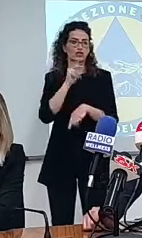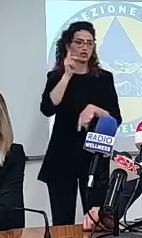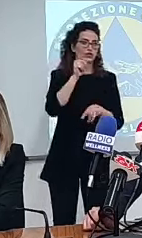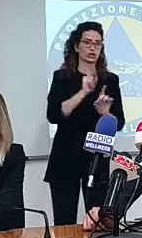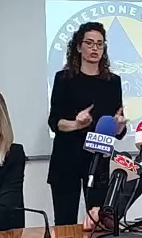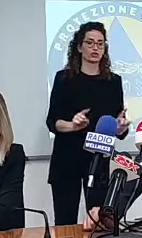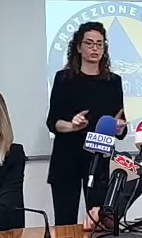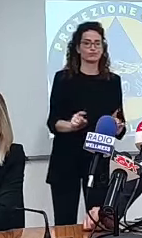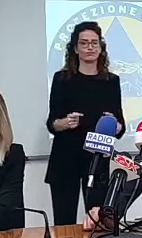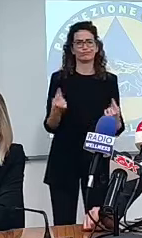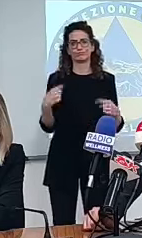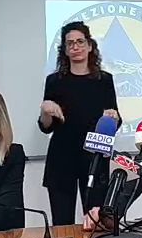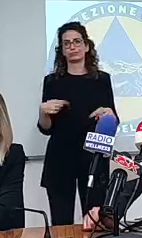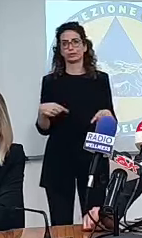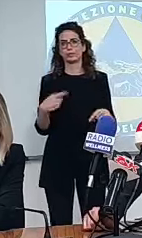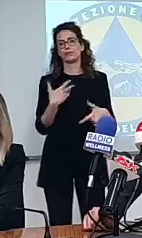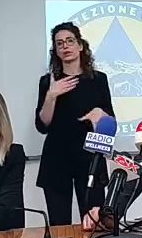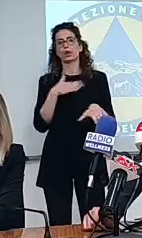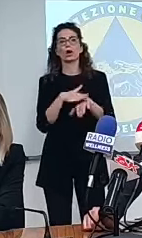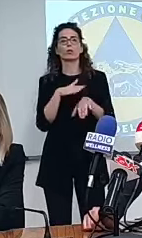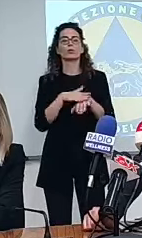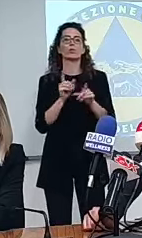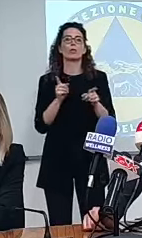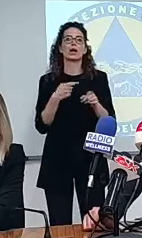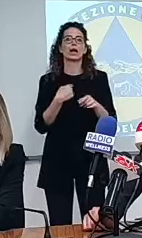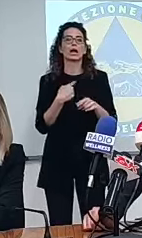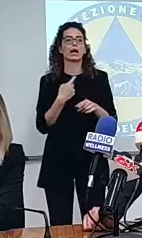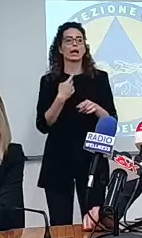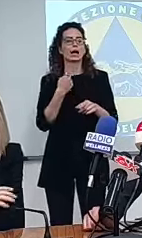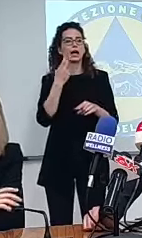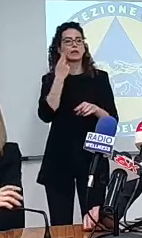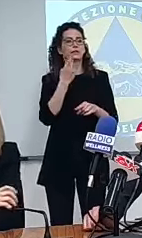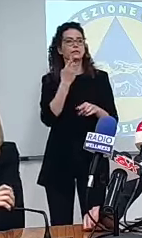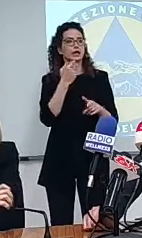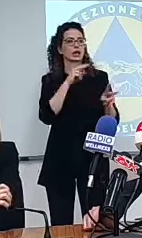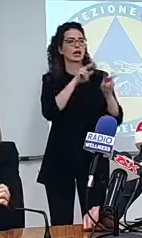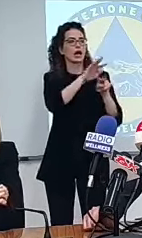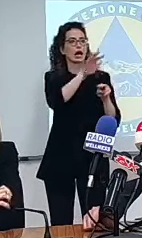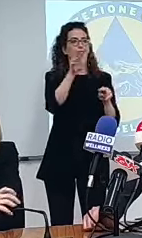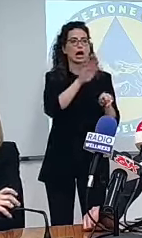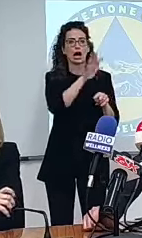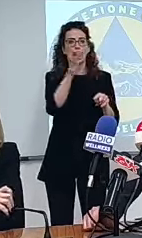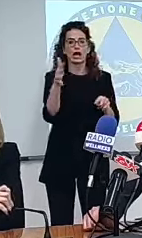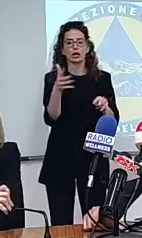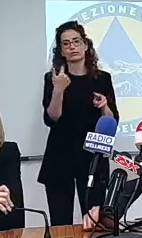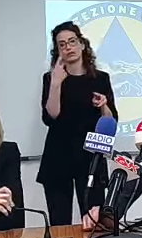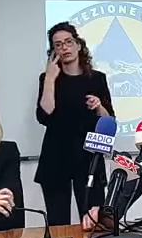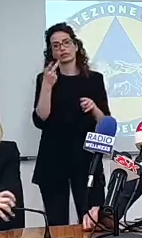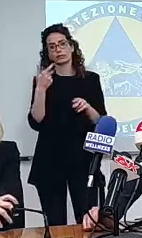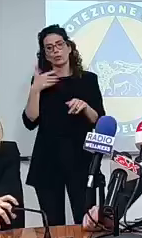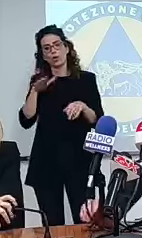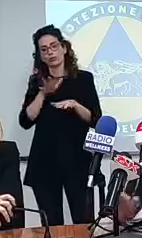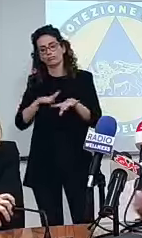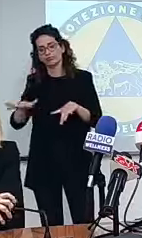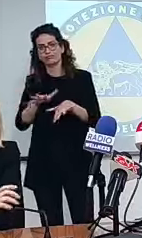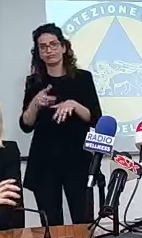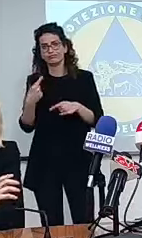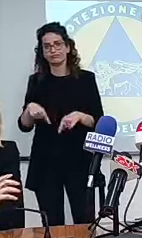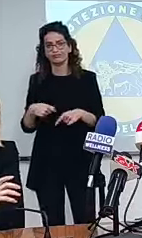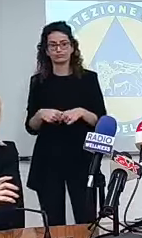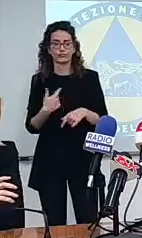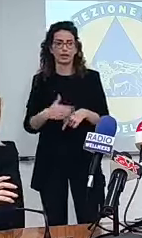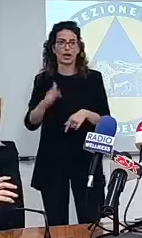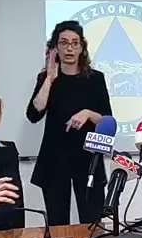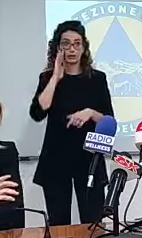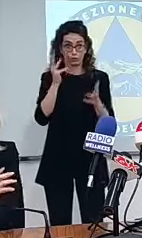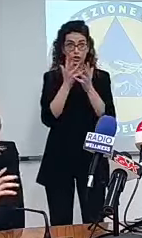L'ultima questione. È questa abitudine di andare sempre a cercare la virtuosità degli altri, cioè guardiamo anche quella nostra. Certo. Ma attenzione, vi